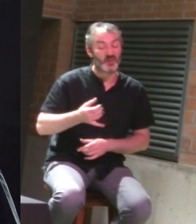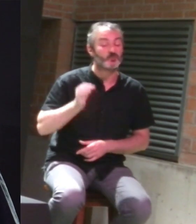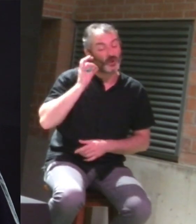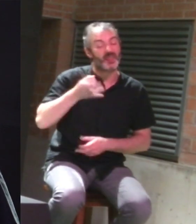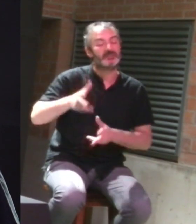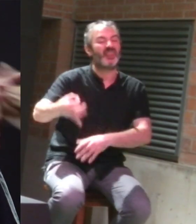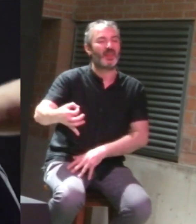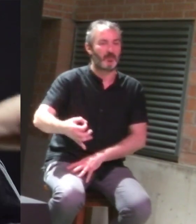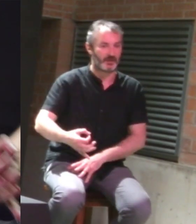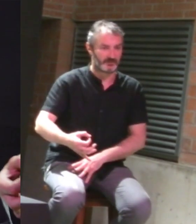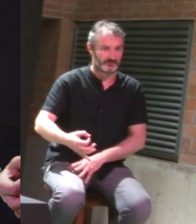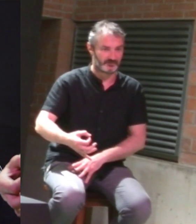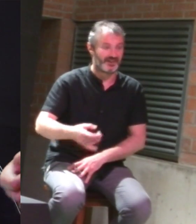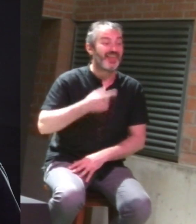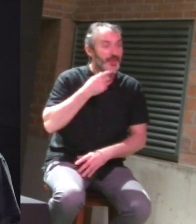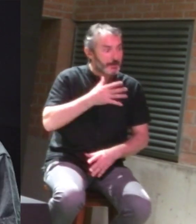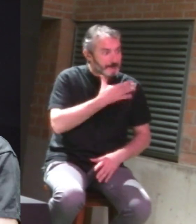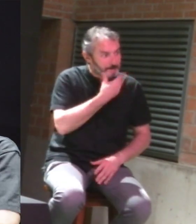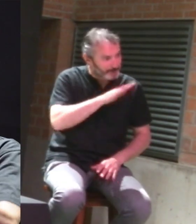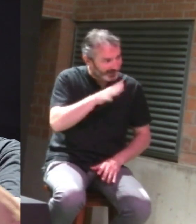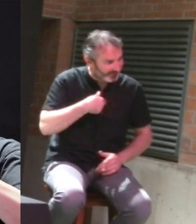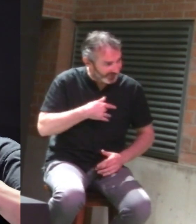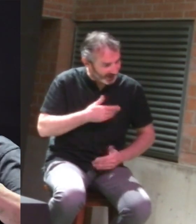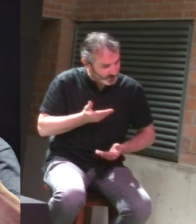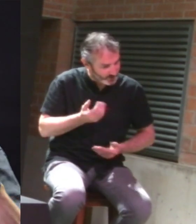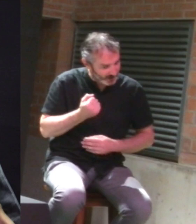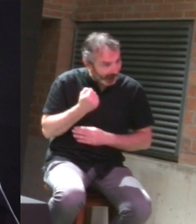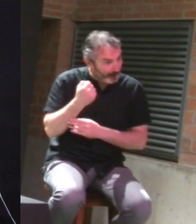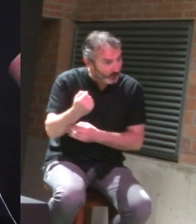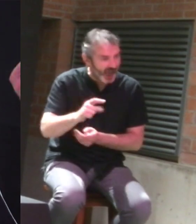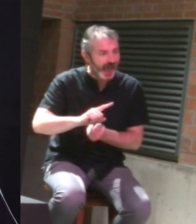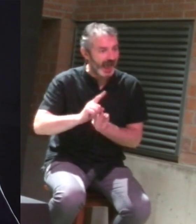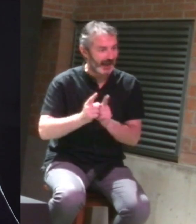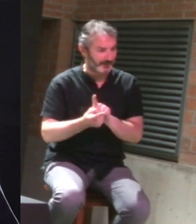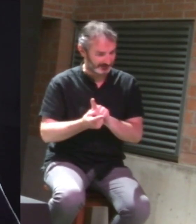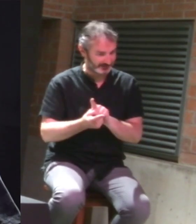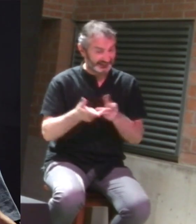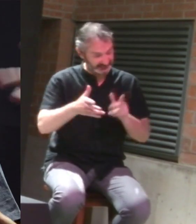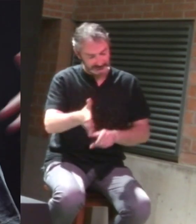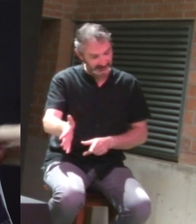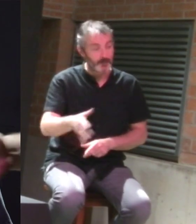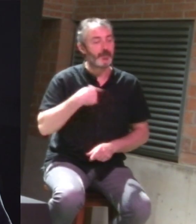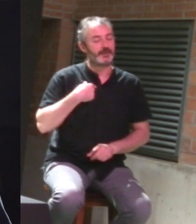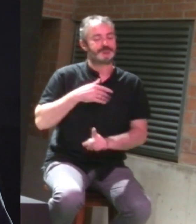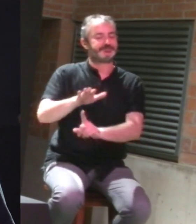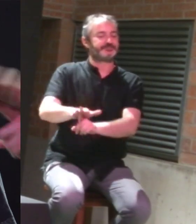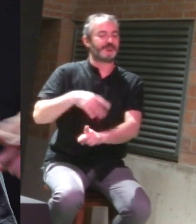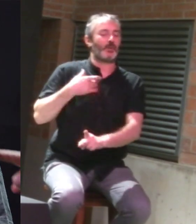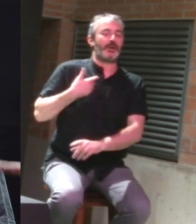una silla. Así, bajo leyes teóricamente proteccionistas se esconde